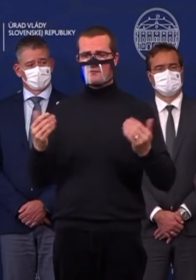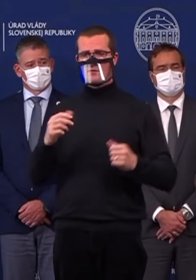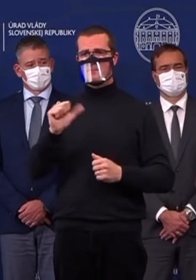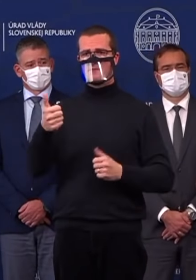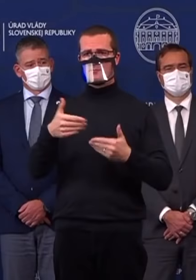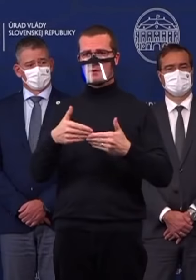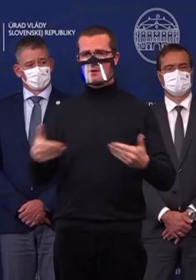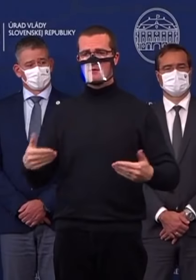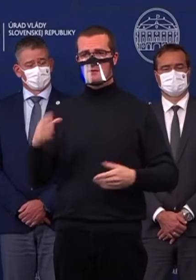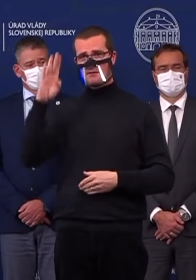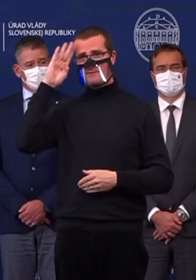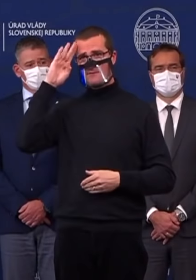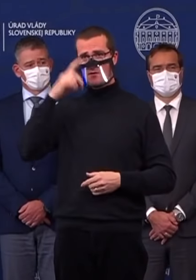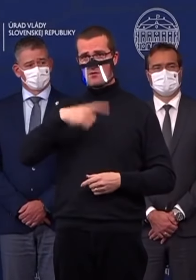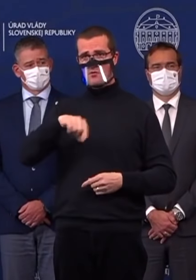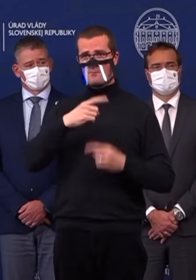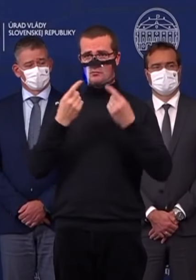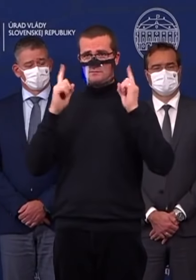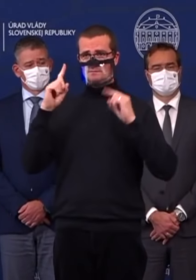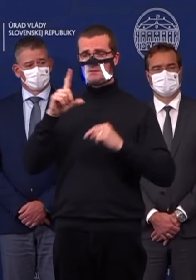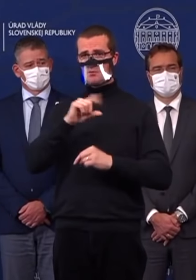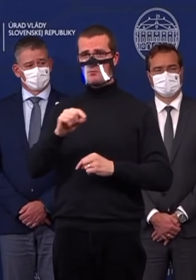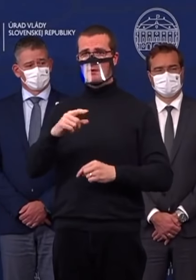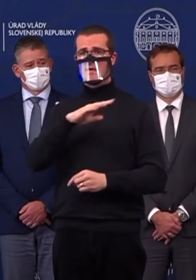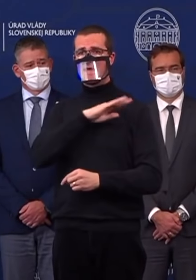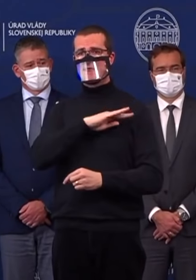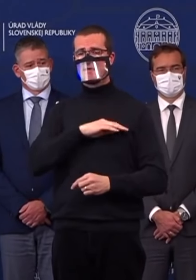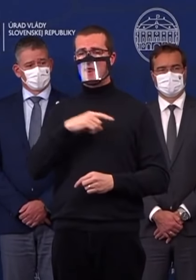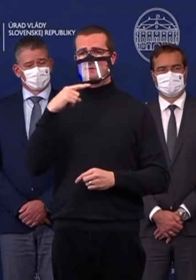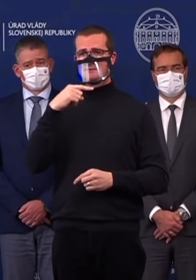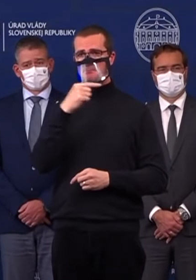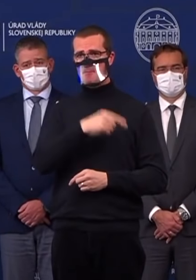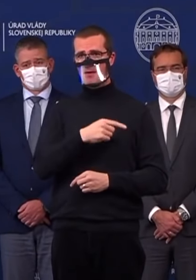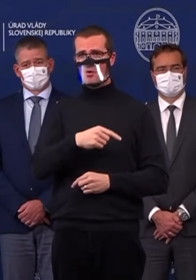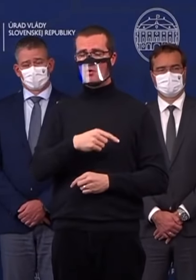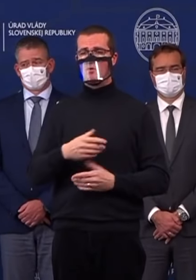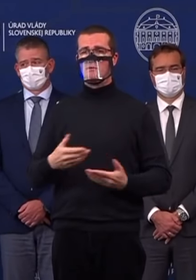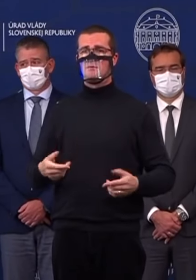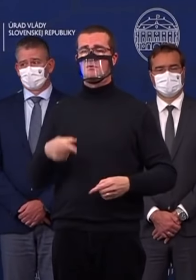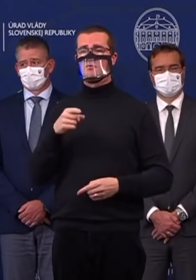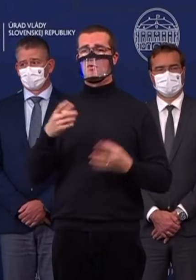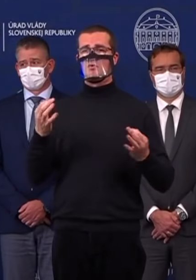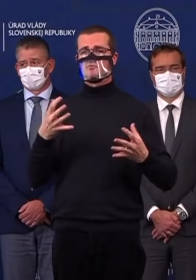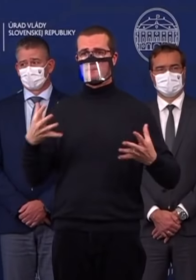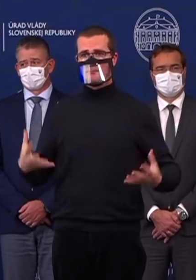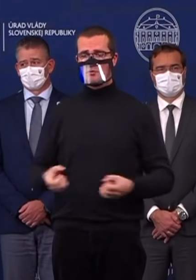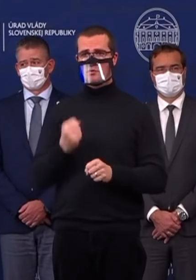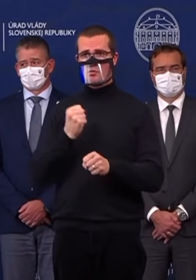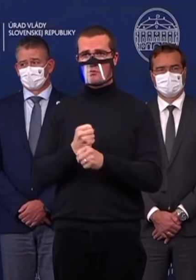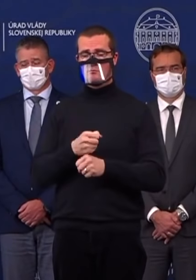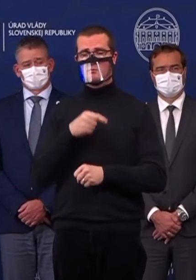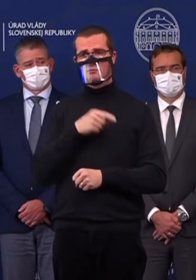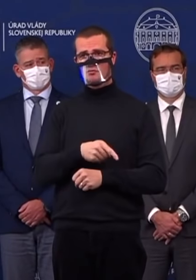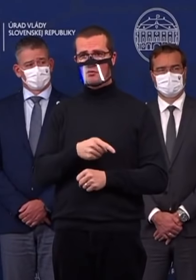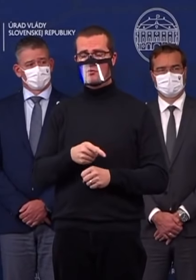rade ozbrojeným silám Slovenskej republiky na čele s pánom generálom Zmekom, lebo to, čo sa im podarilo spraviť, je